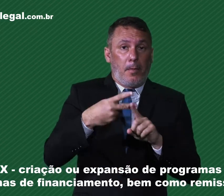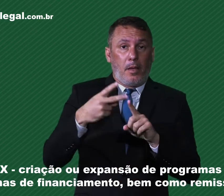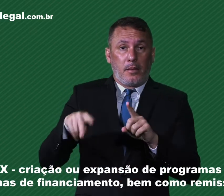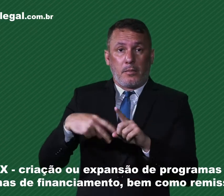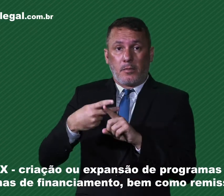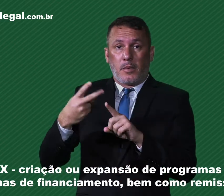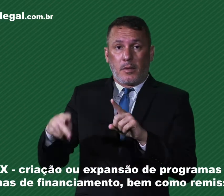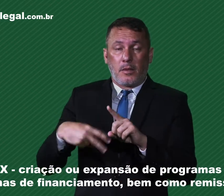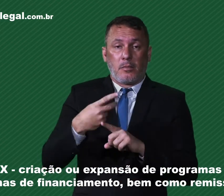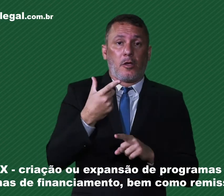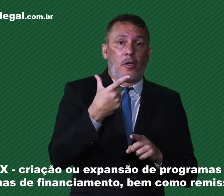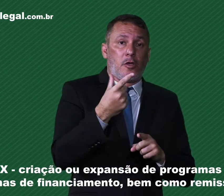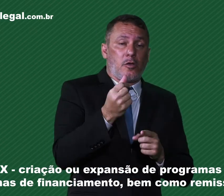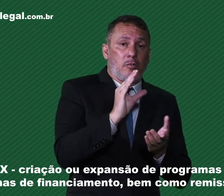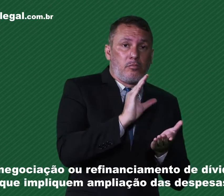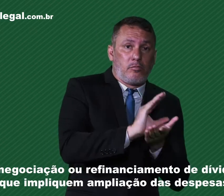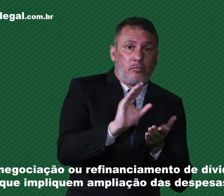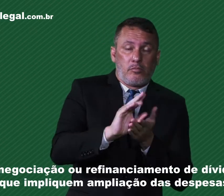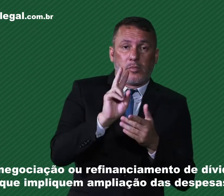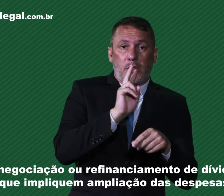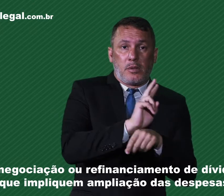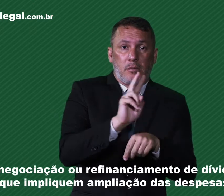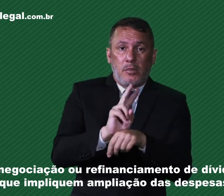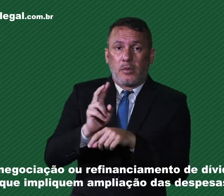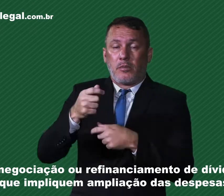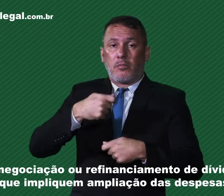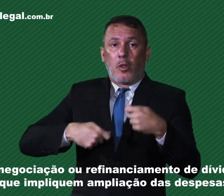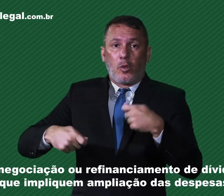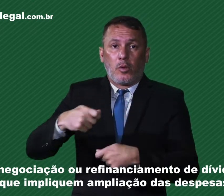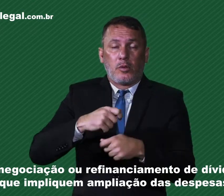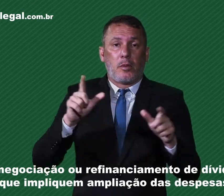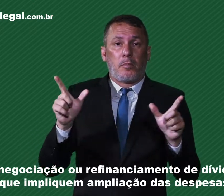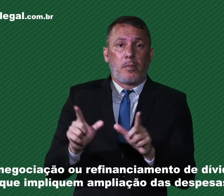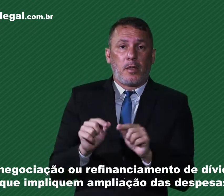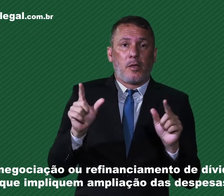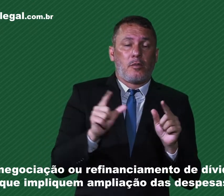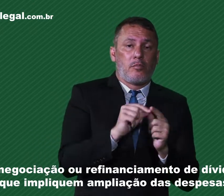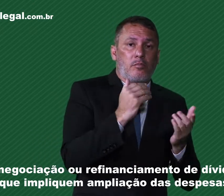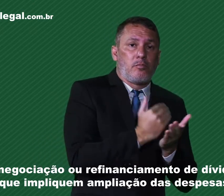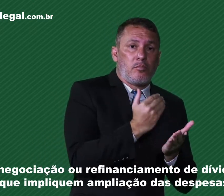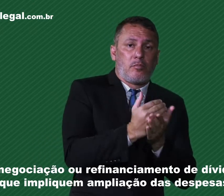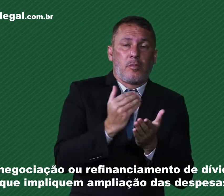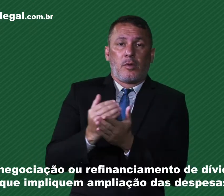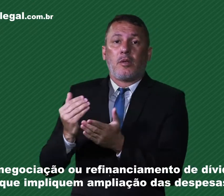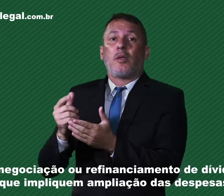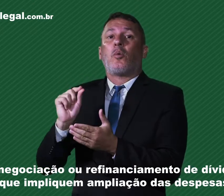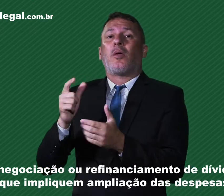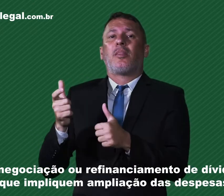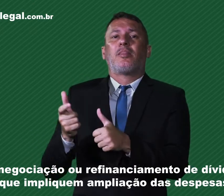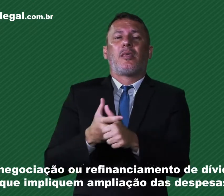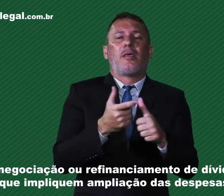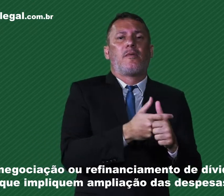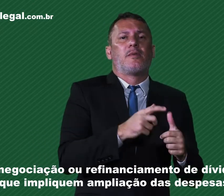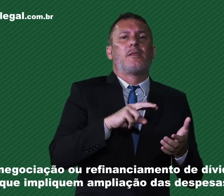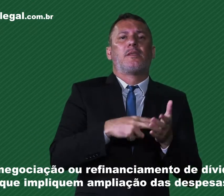bem como remissão renegociação ou refinanciamento de dívidas que impliquem ampliação de